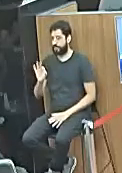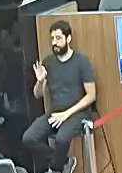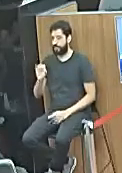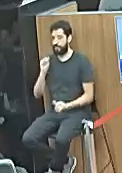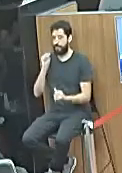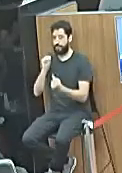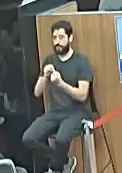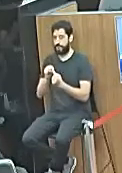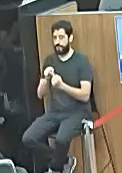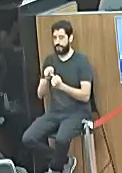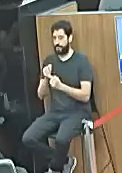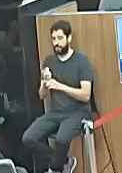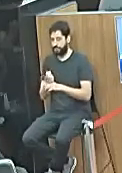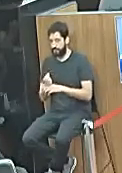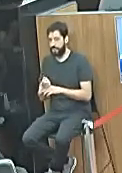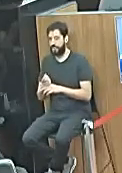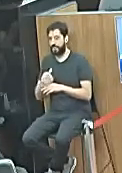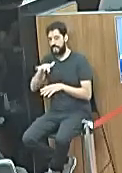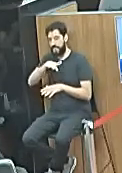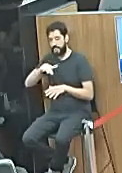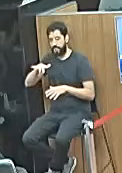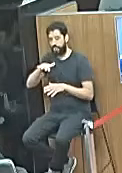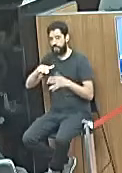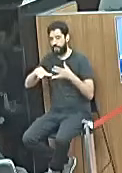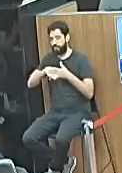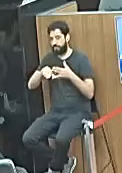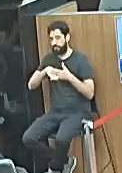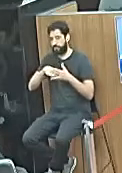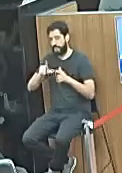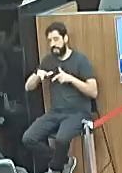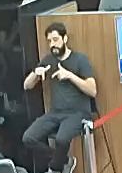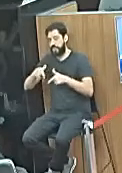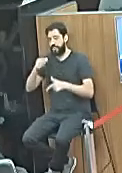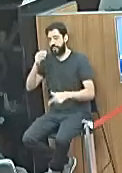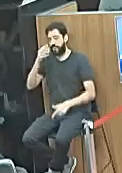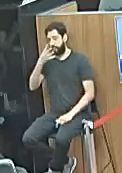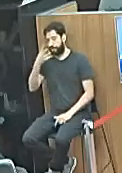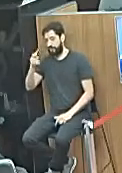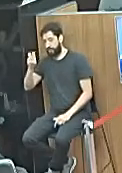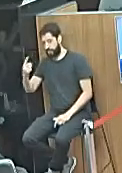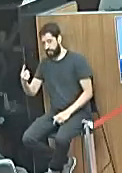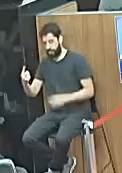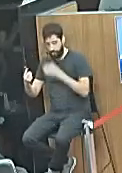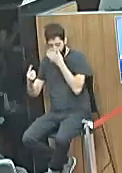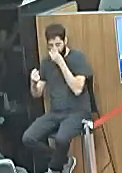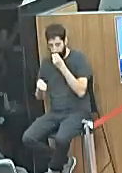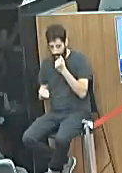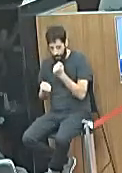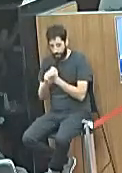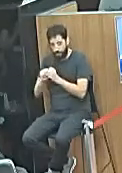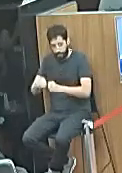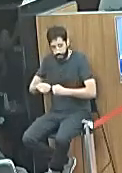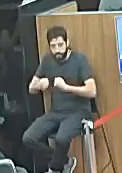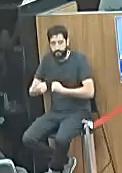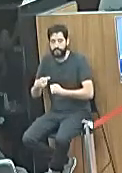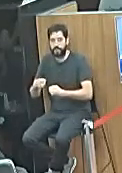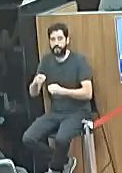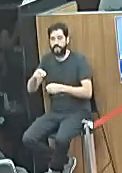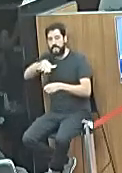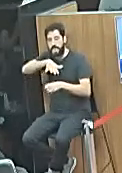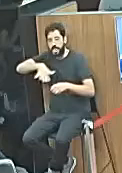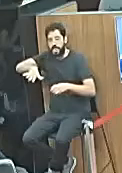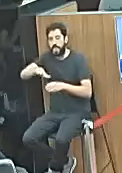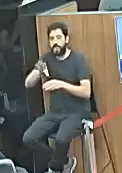financeira de todas as regiões intermediários a ação 4451 apoio e fortalecimento da rede de